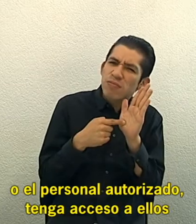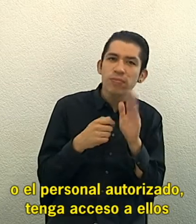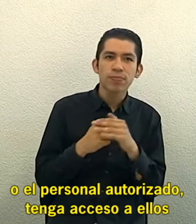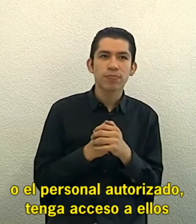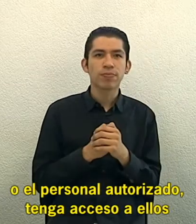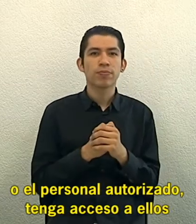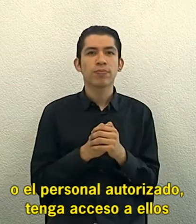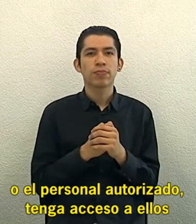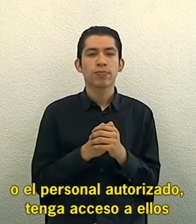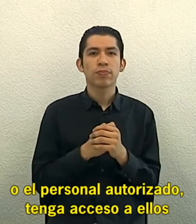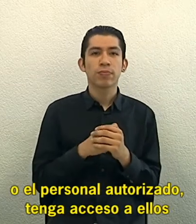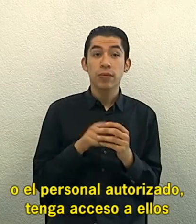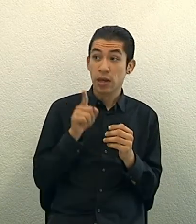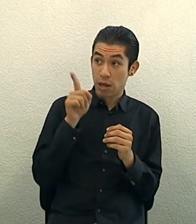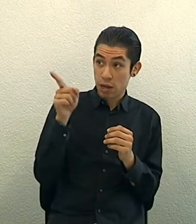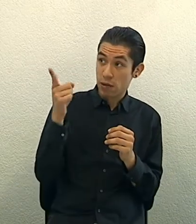tenga acceso a ellos